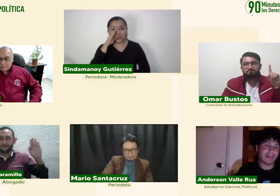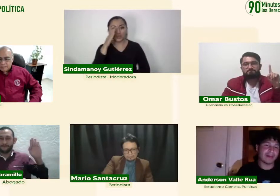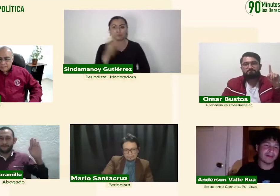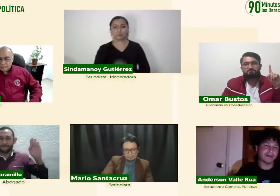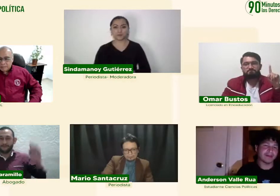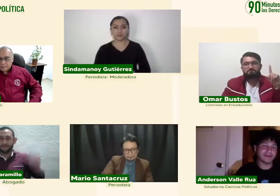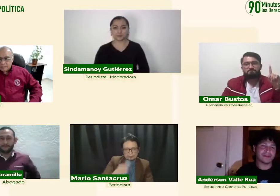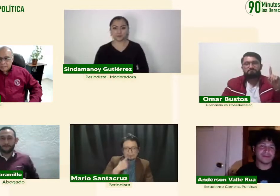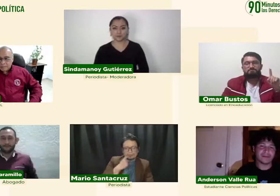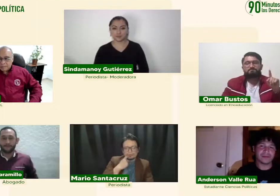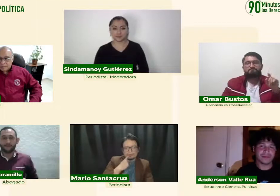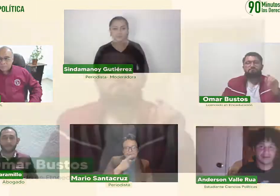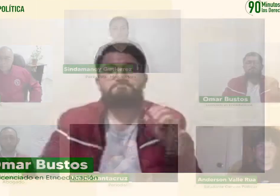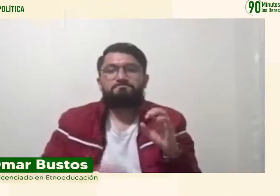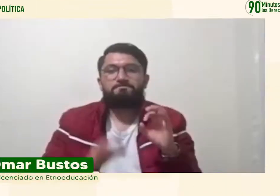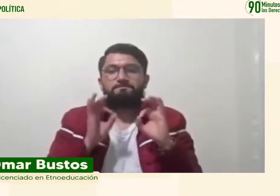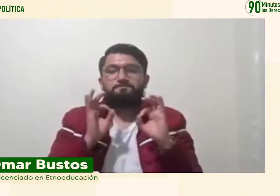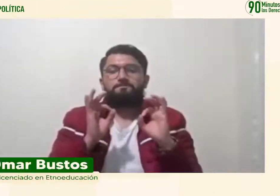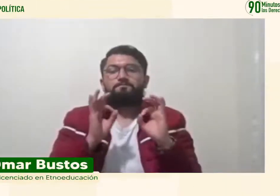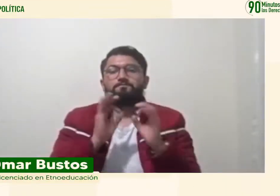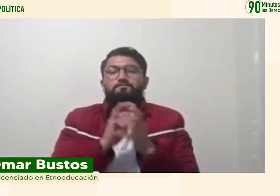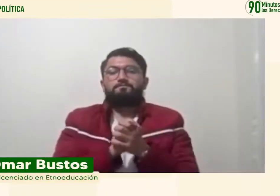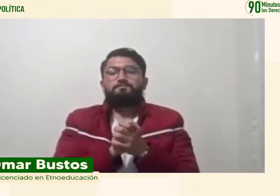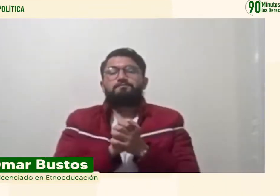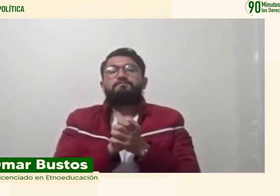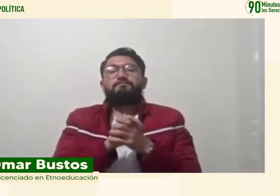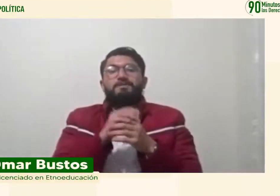respecto omar adelante